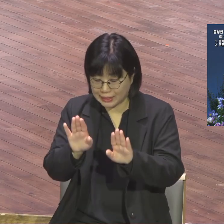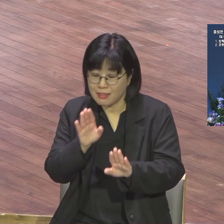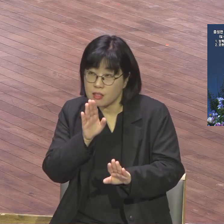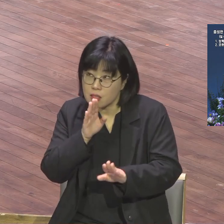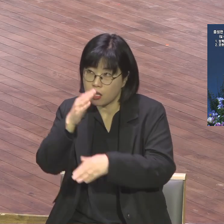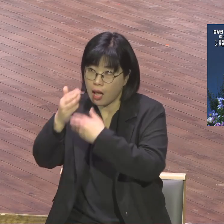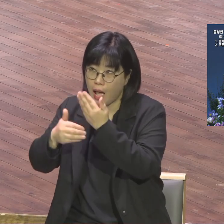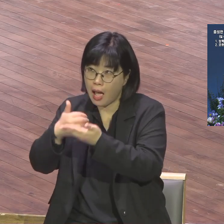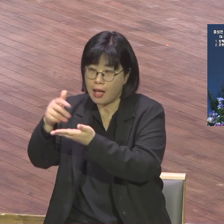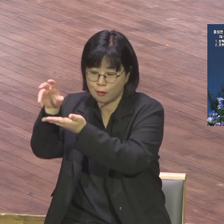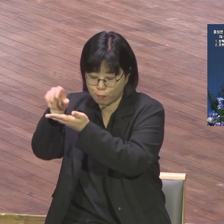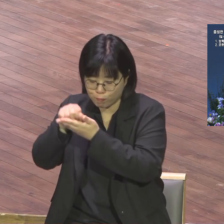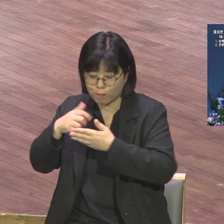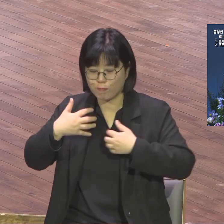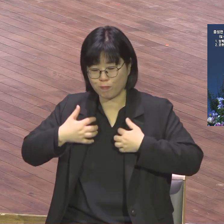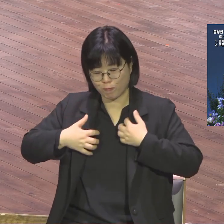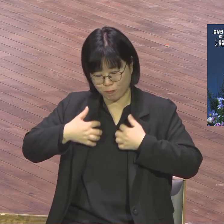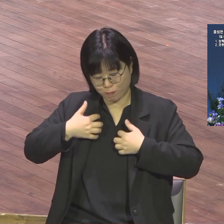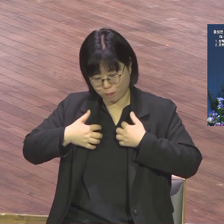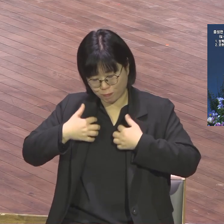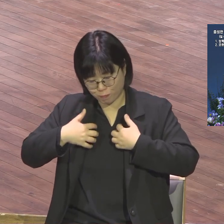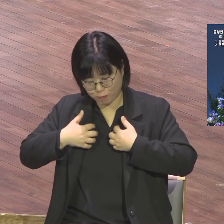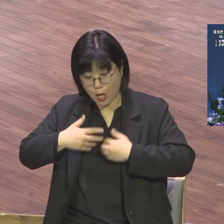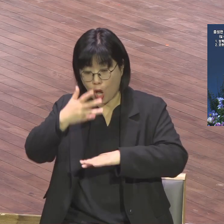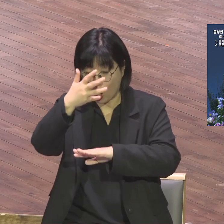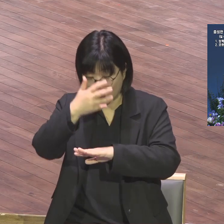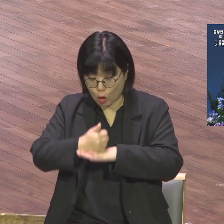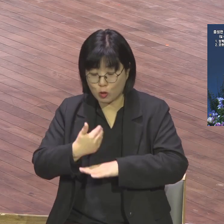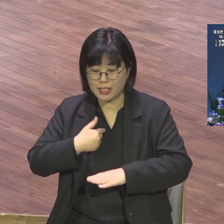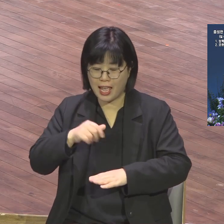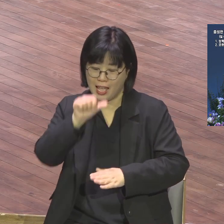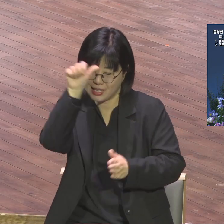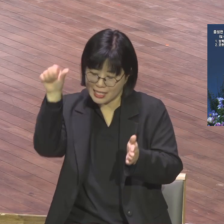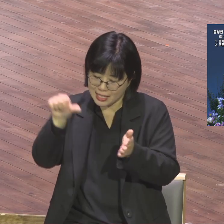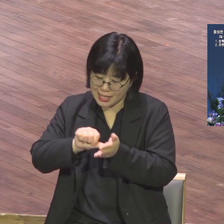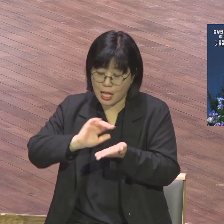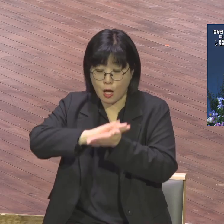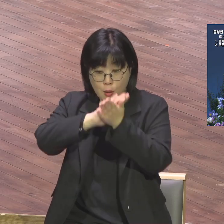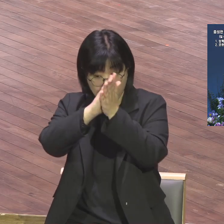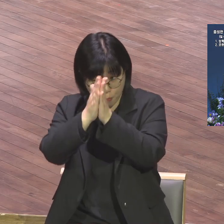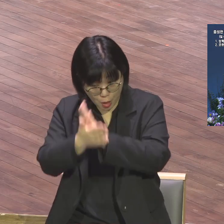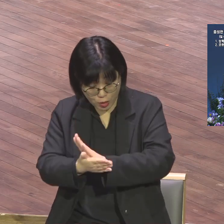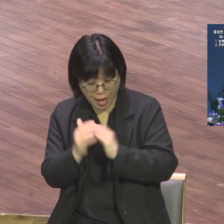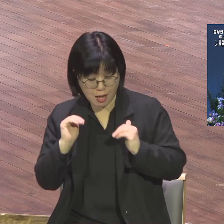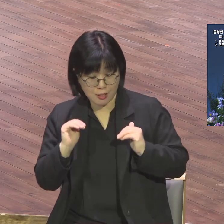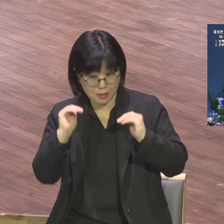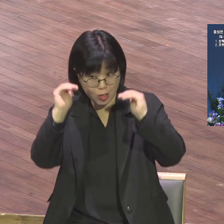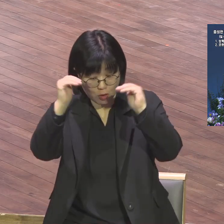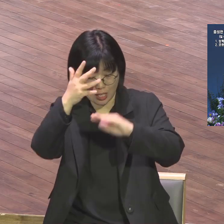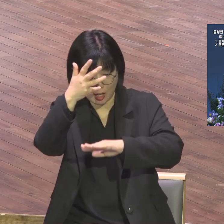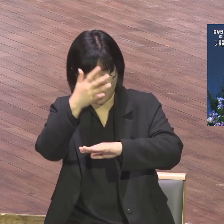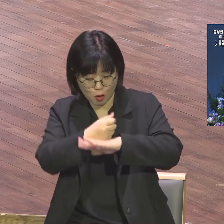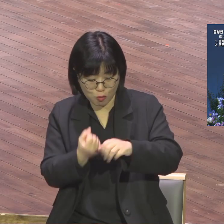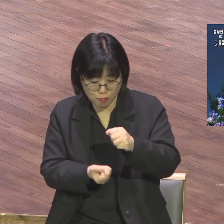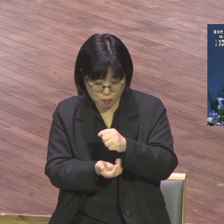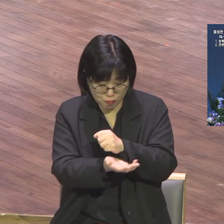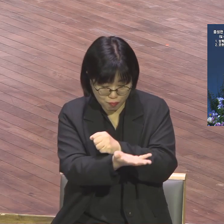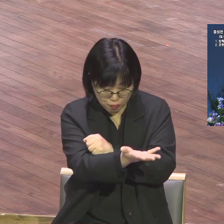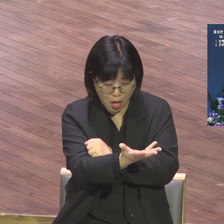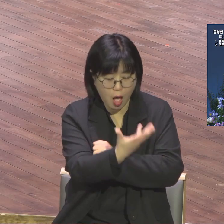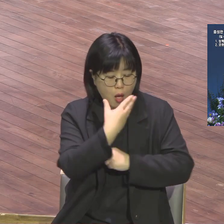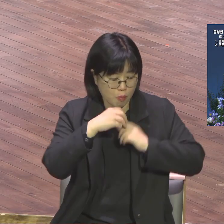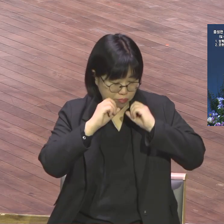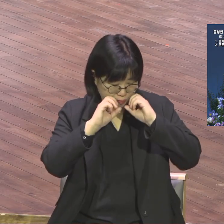일어나고 영적 영향력을 입히는 그런 삶을 살게 되어 있다는 것이지요. 영계 모든 성도들 풍성한